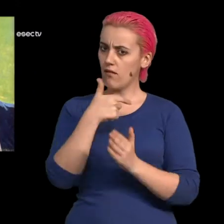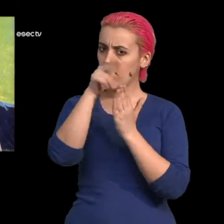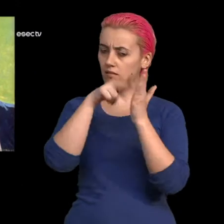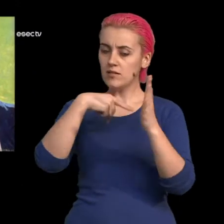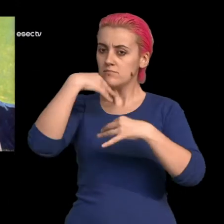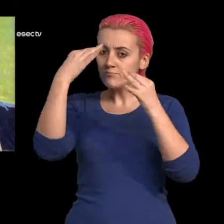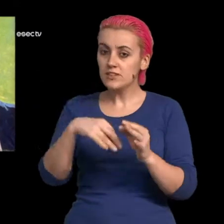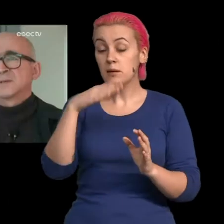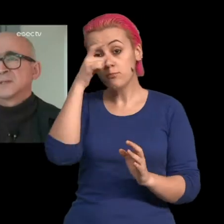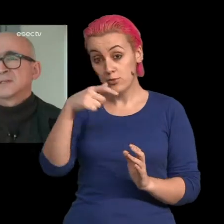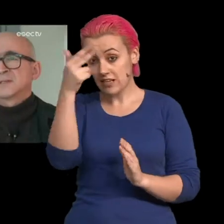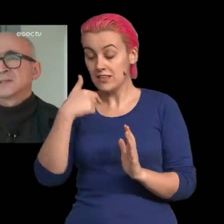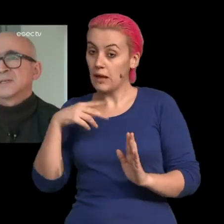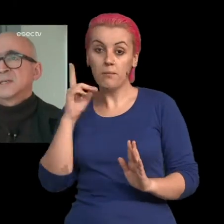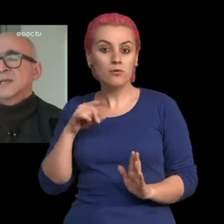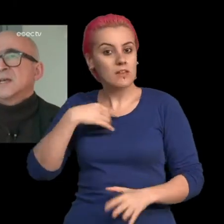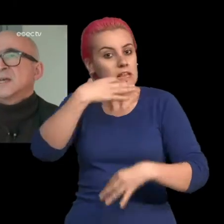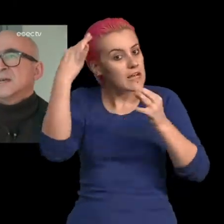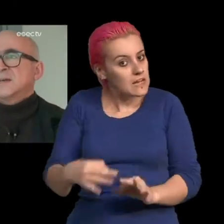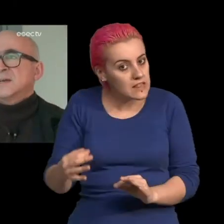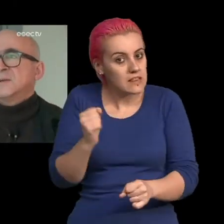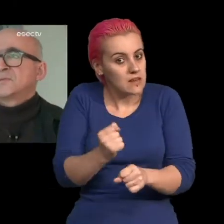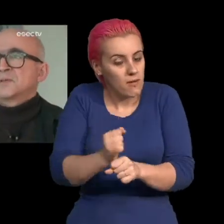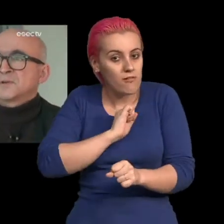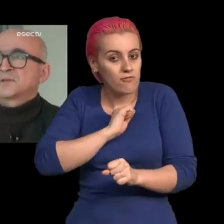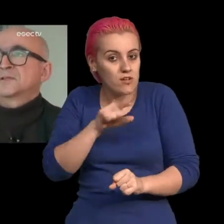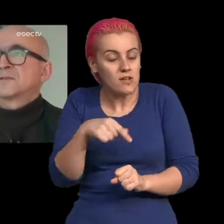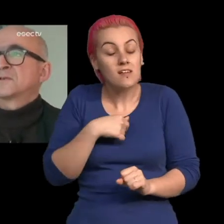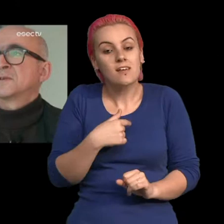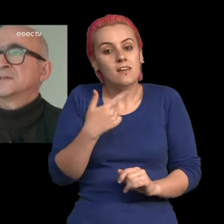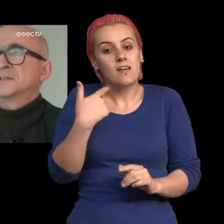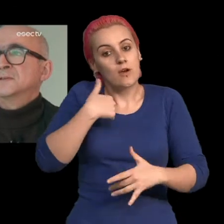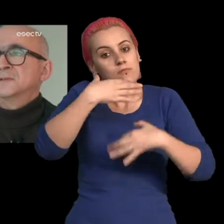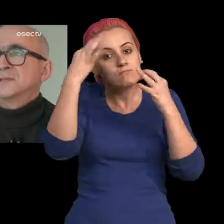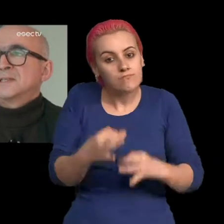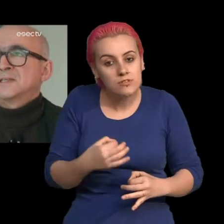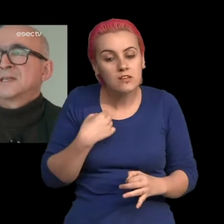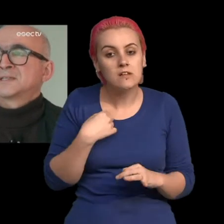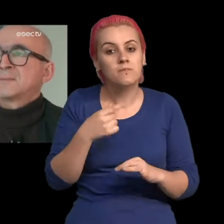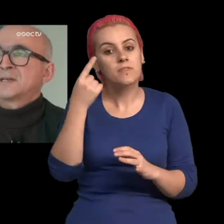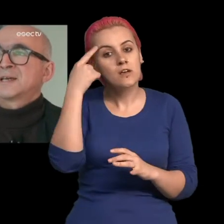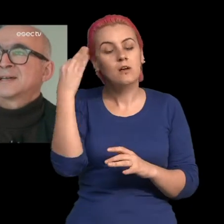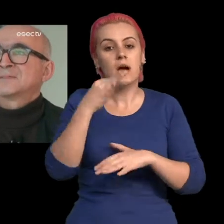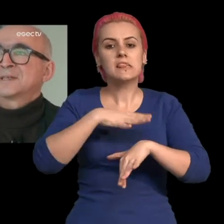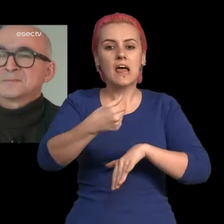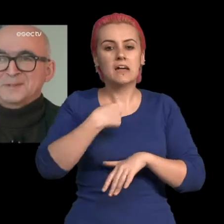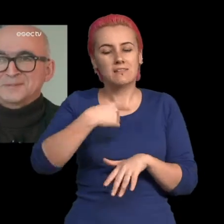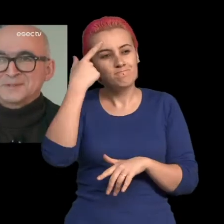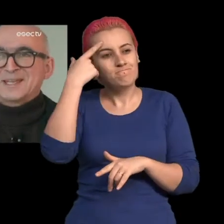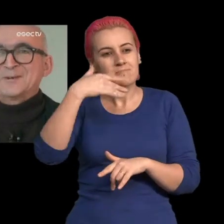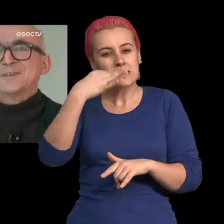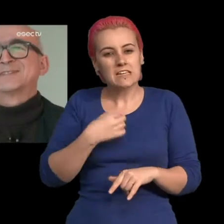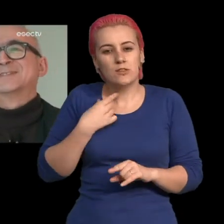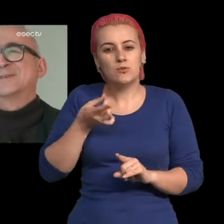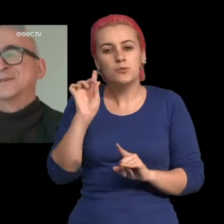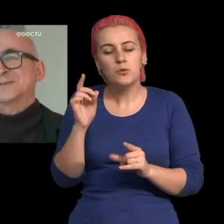estar convencido é uma coisa importante para um artista. Mesmo das coisas que eu estava convencido, deixei de estar mais tarde, mas é bom